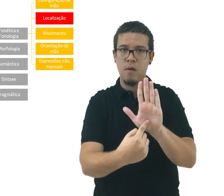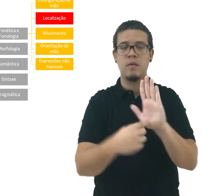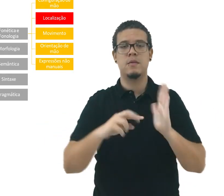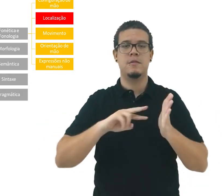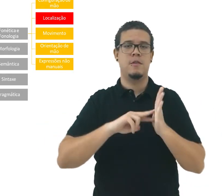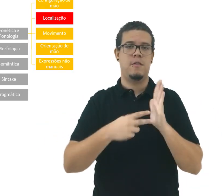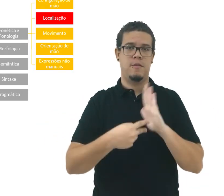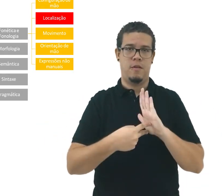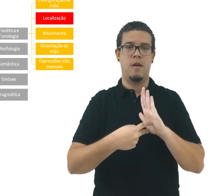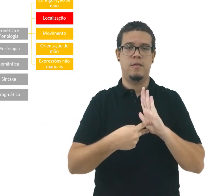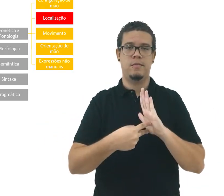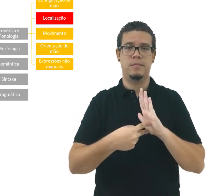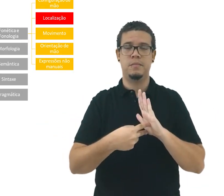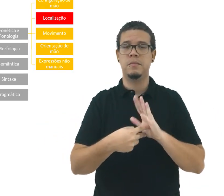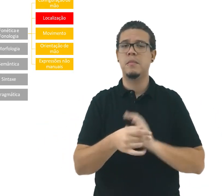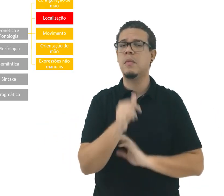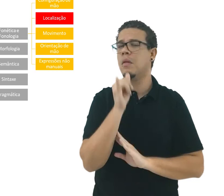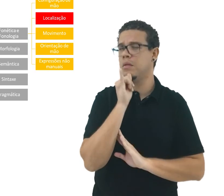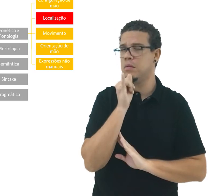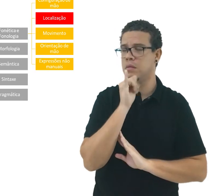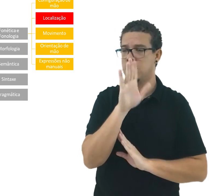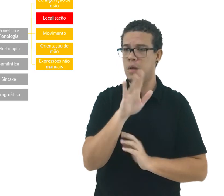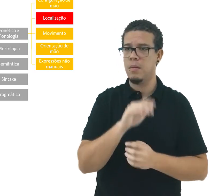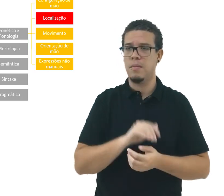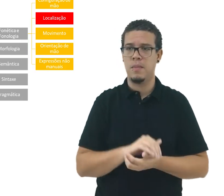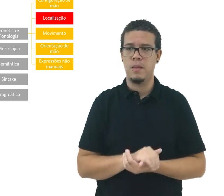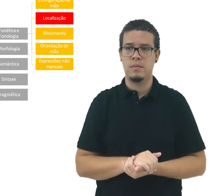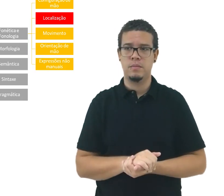Irei apresentar alguns modelos para que vocês tenham uma noção.